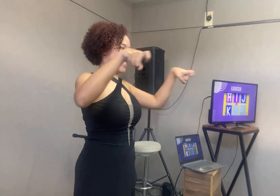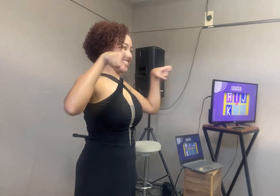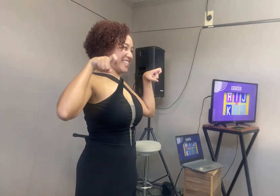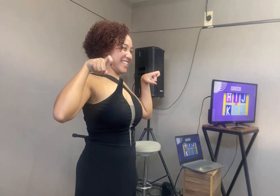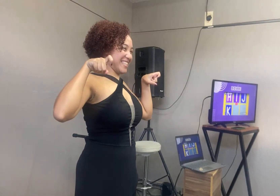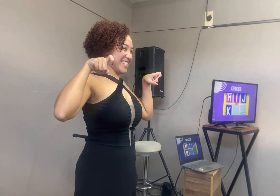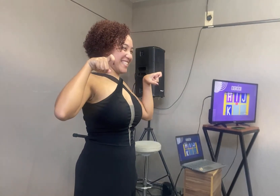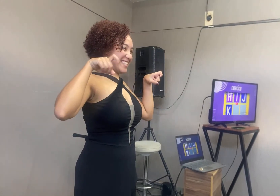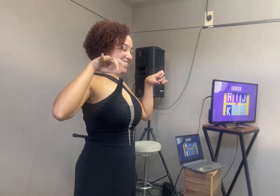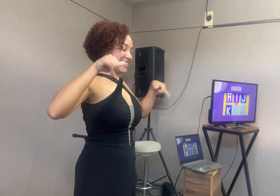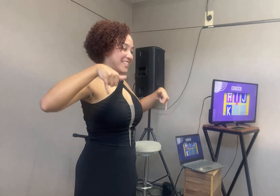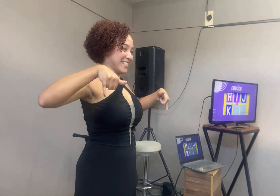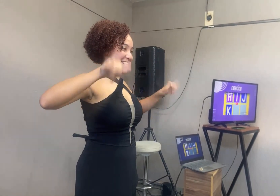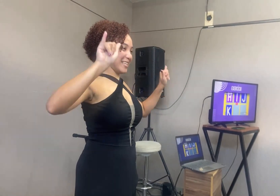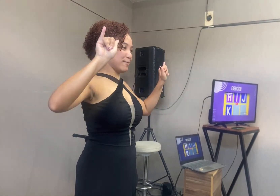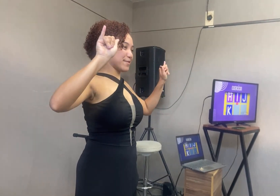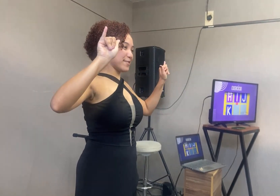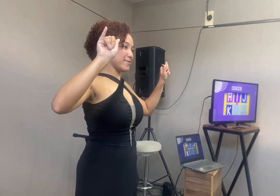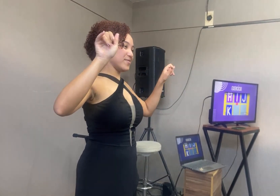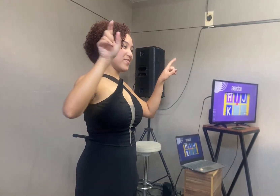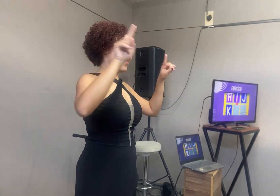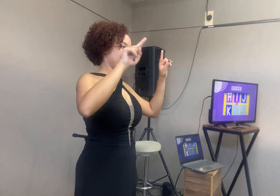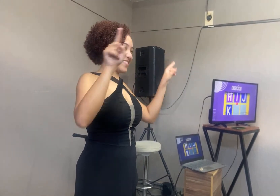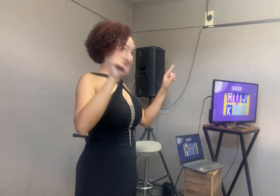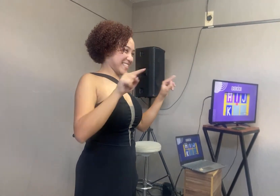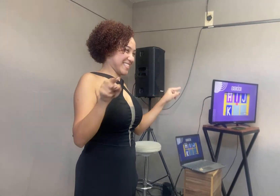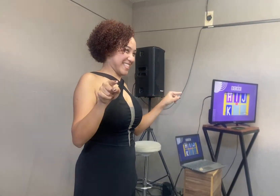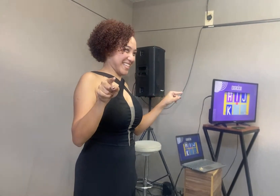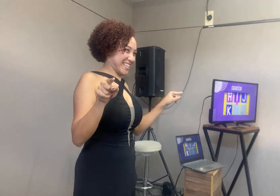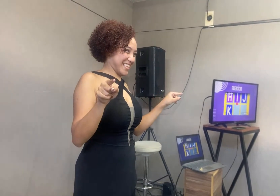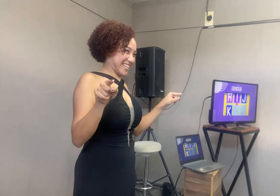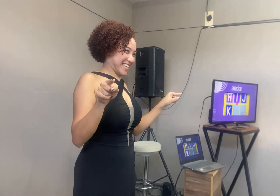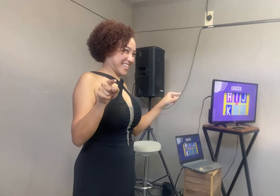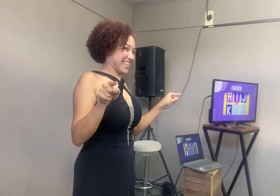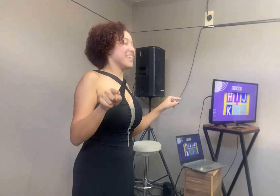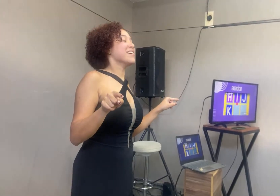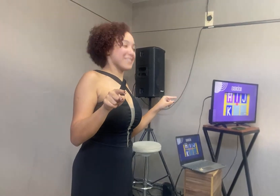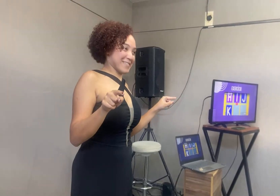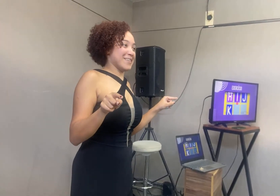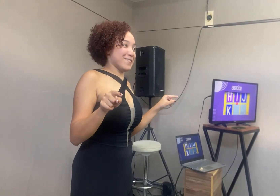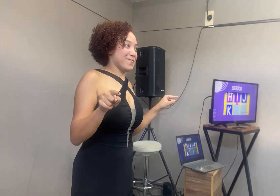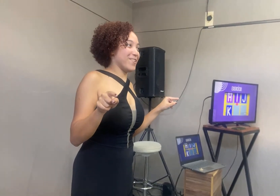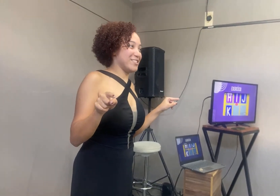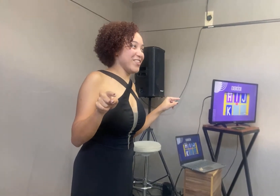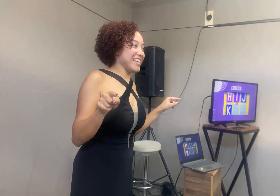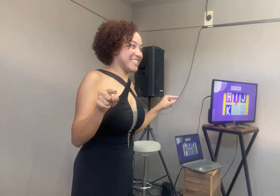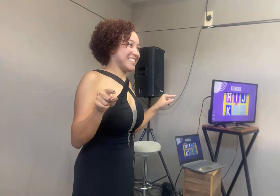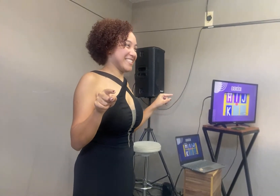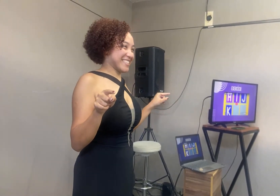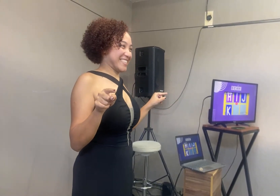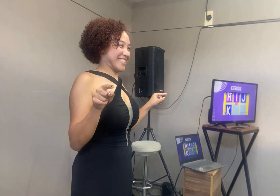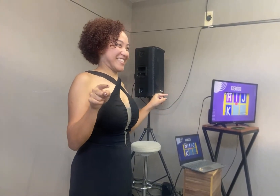X, Y, Z. Foi difícil? Foi.